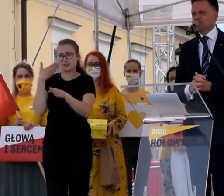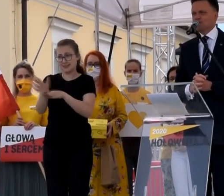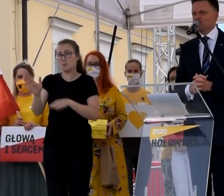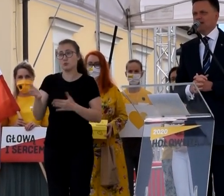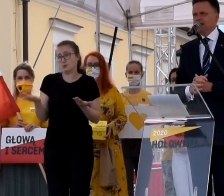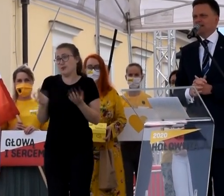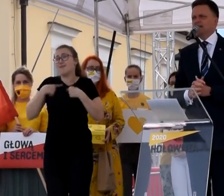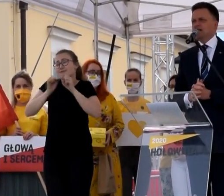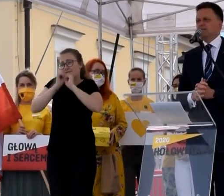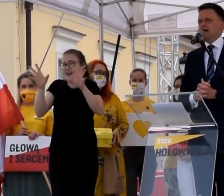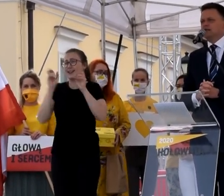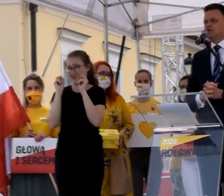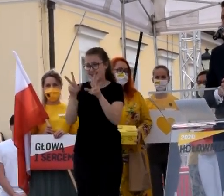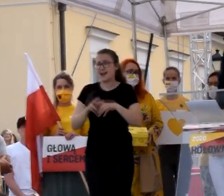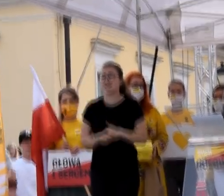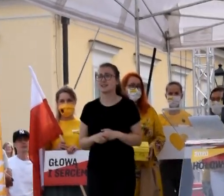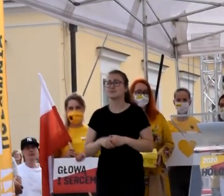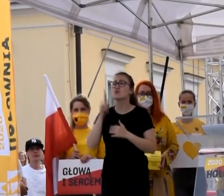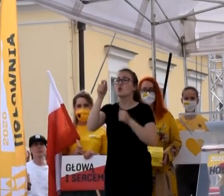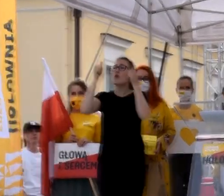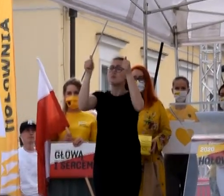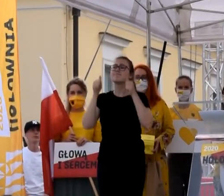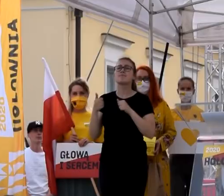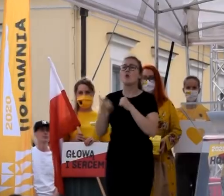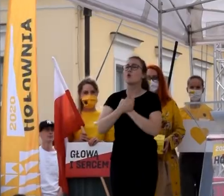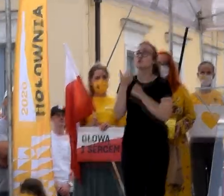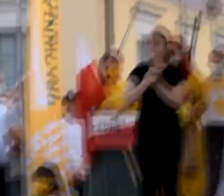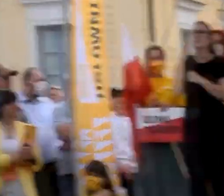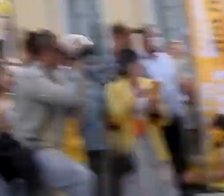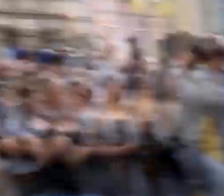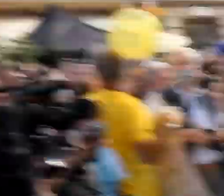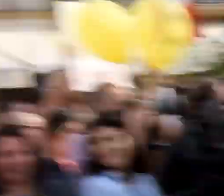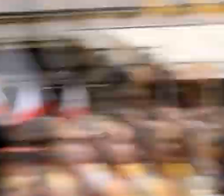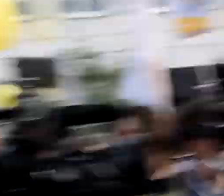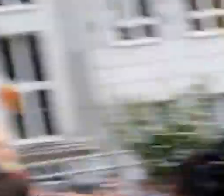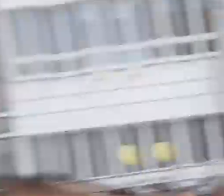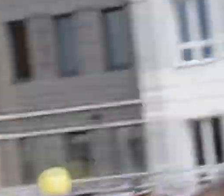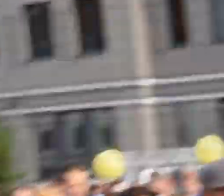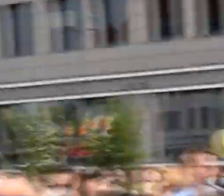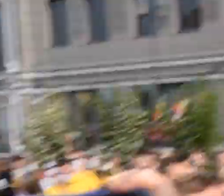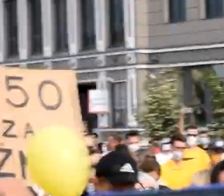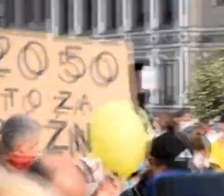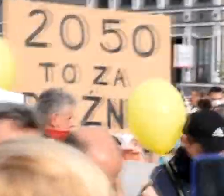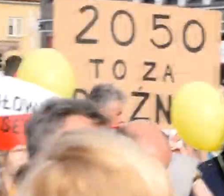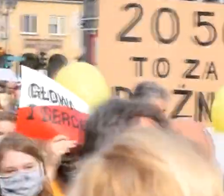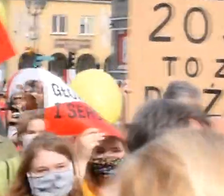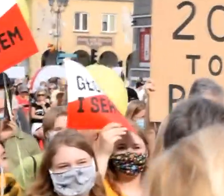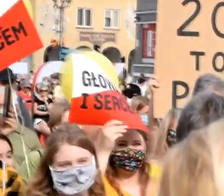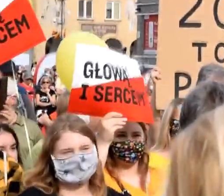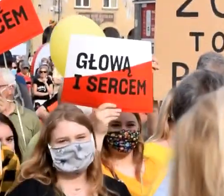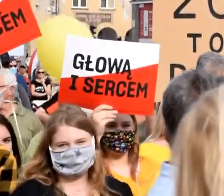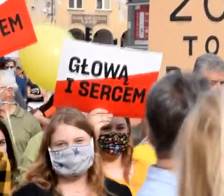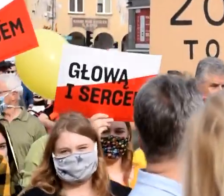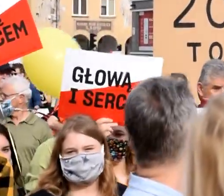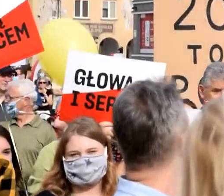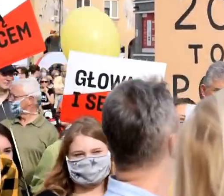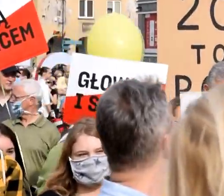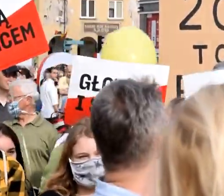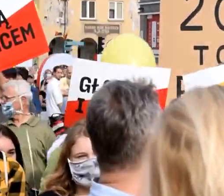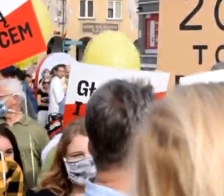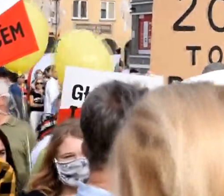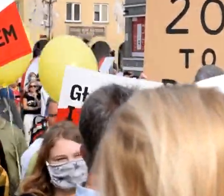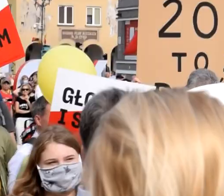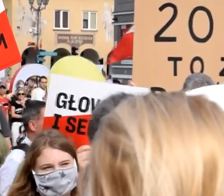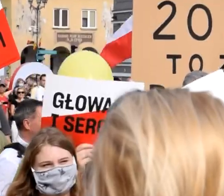mieli jasność. Ten transparent dotyczy neutralności klimatycznej, którą, czy też dekarbonizacji,